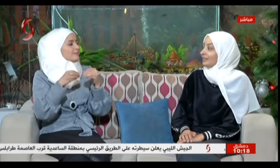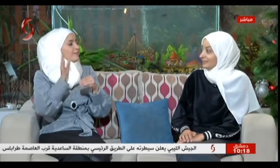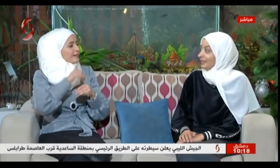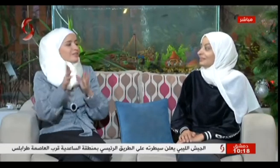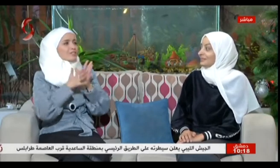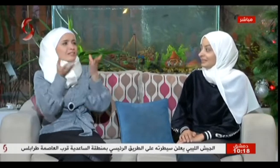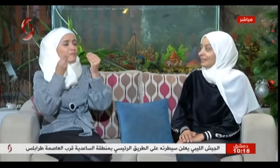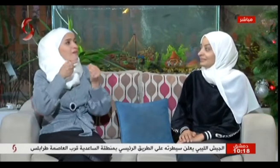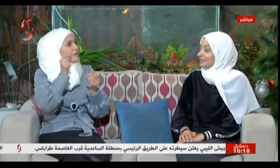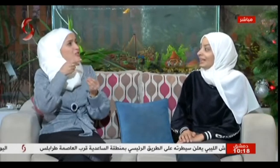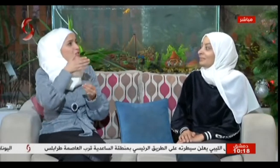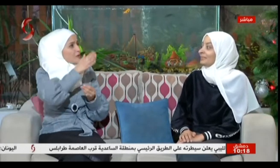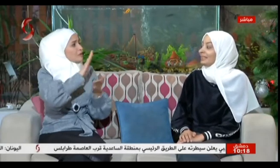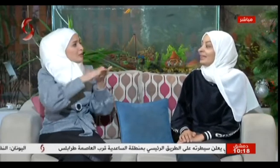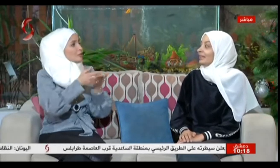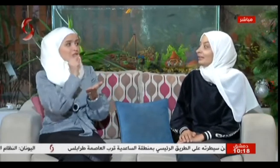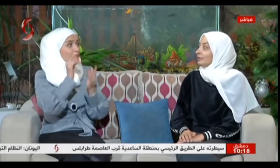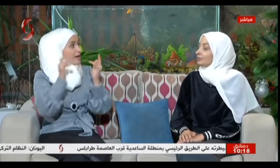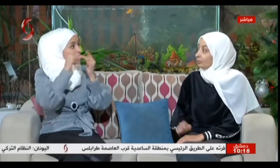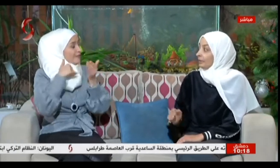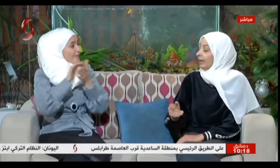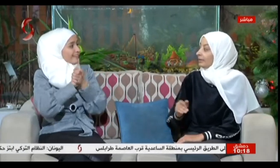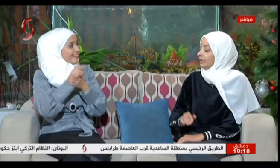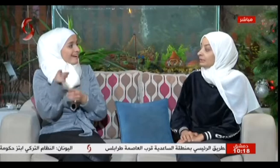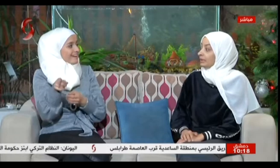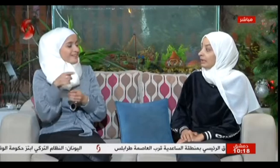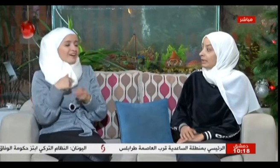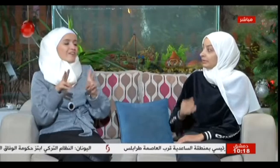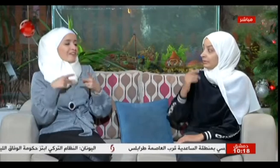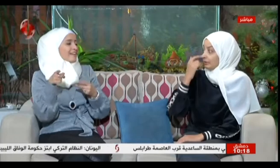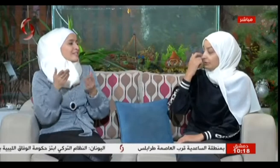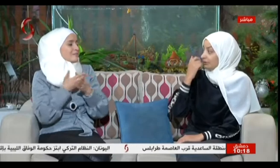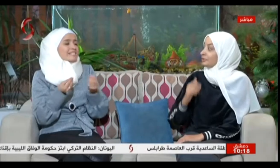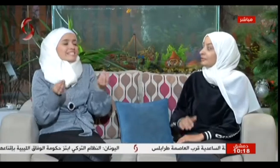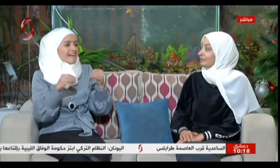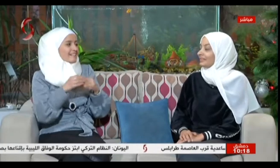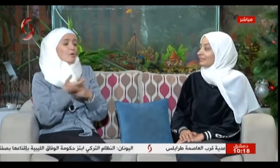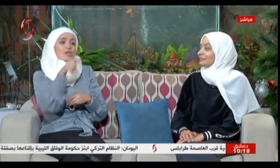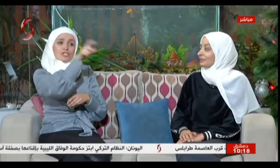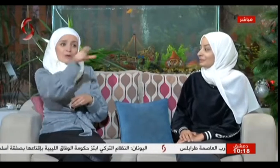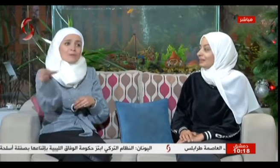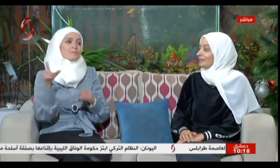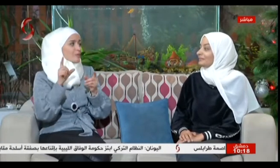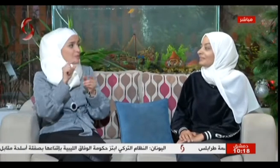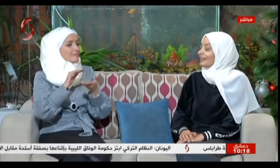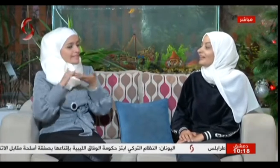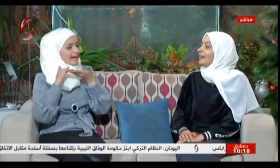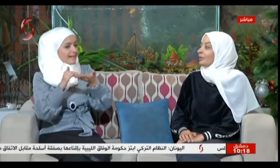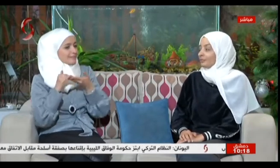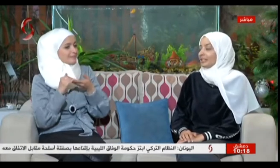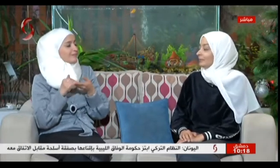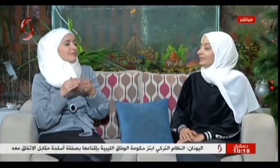حدا صارت تدعمني تروح معي حتى لترجم، فأنا كثير فخورة